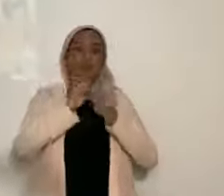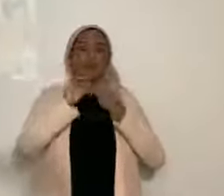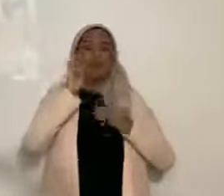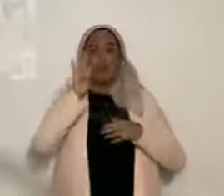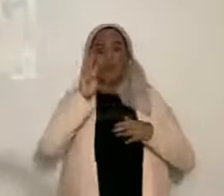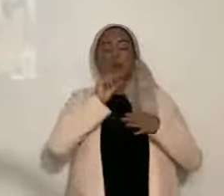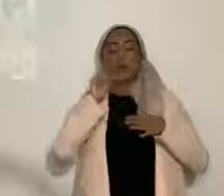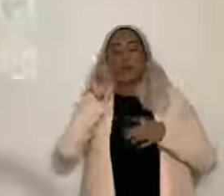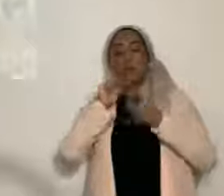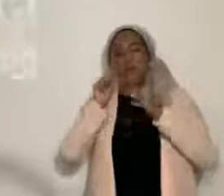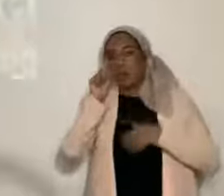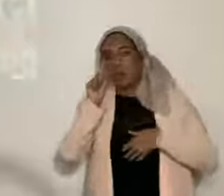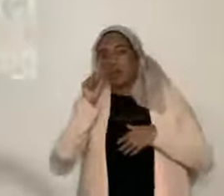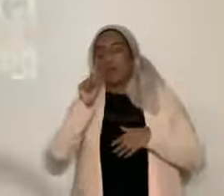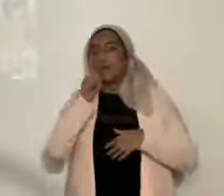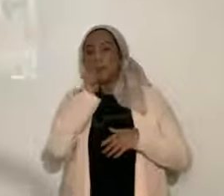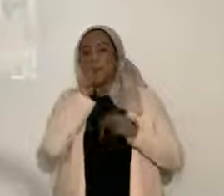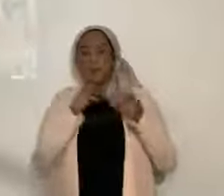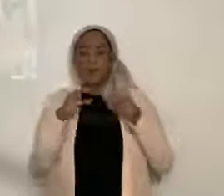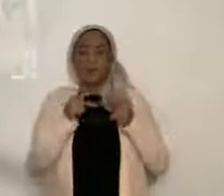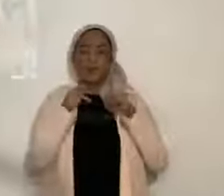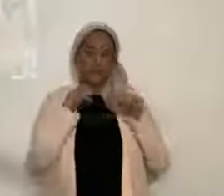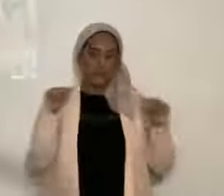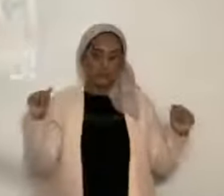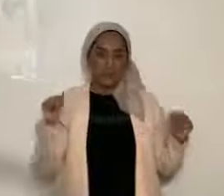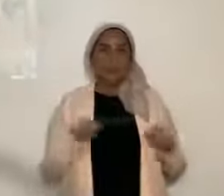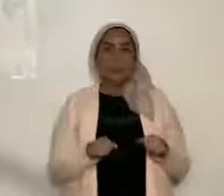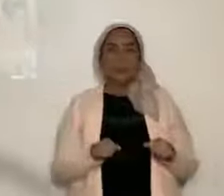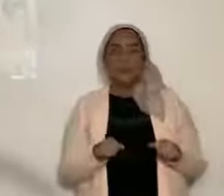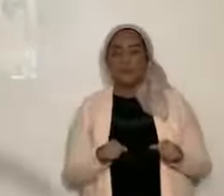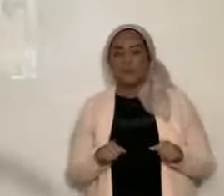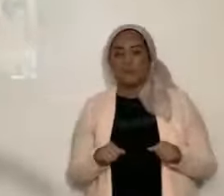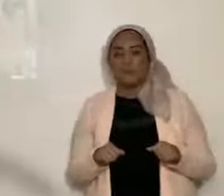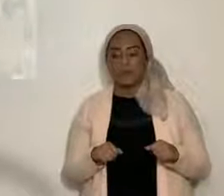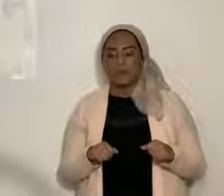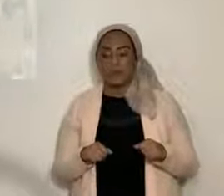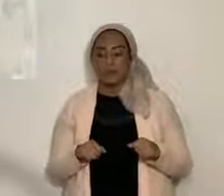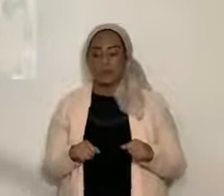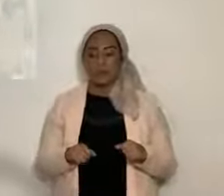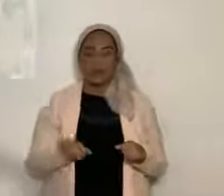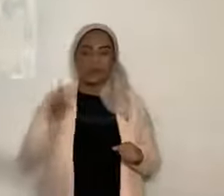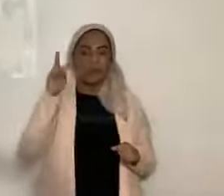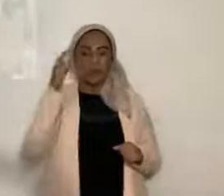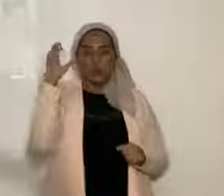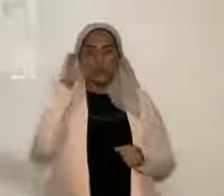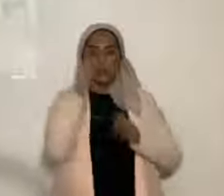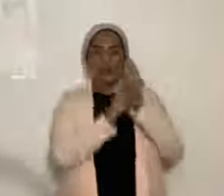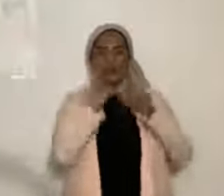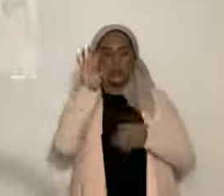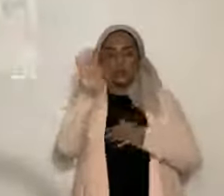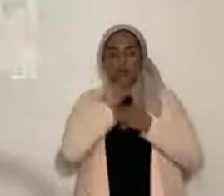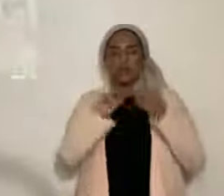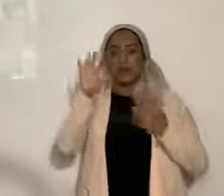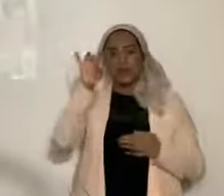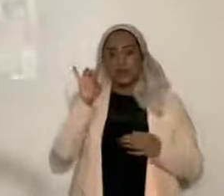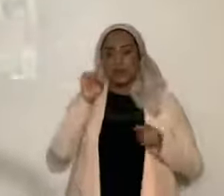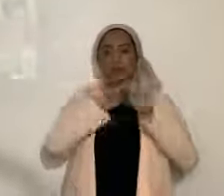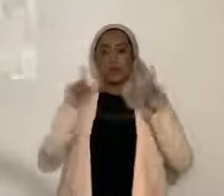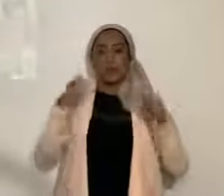Apocalipsis 1, el lugar secreto, etcétera, etcétera. Segunda de Corintios 5, verso 8. ¿Sí?